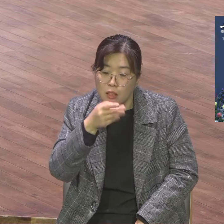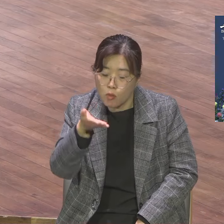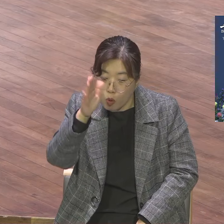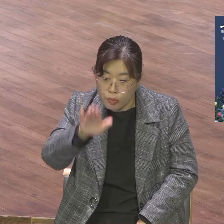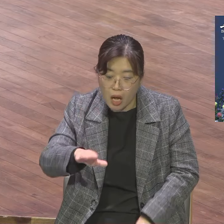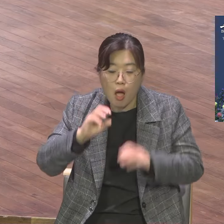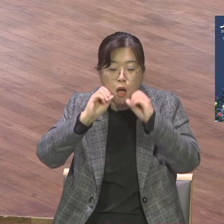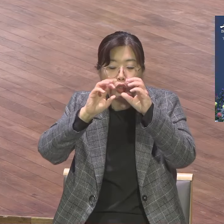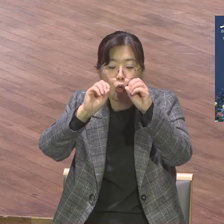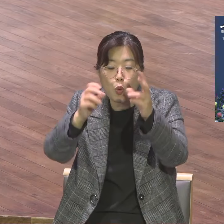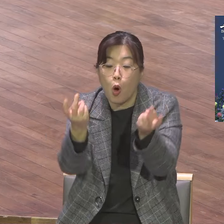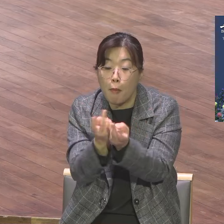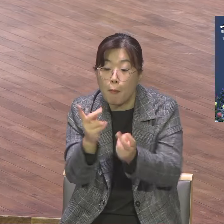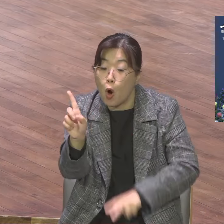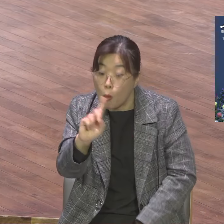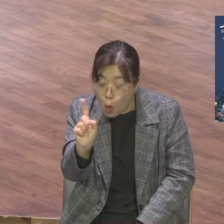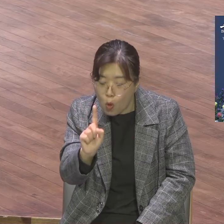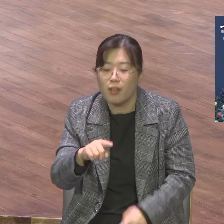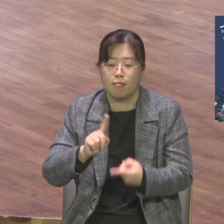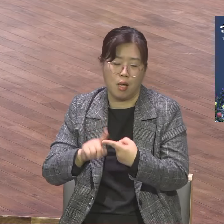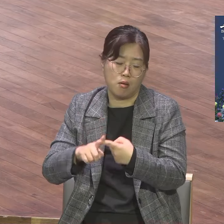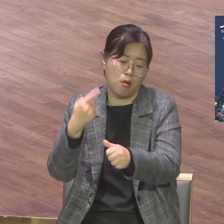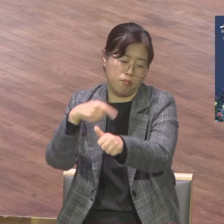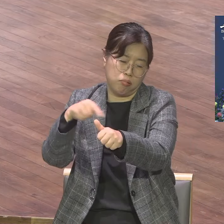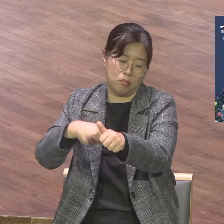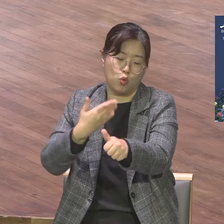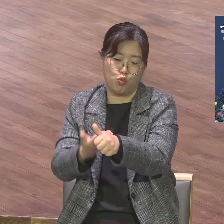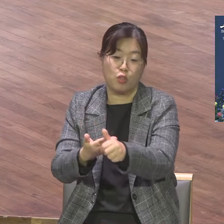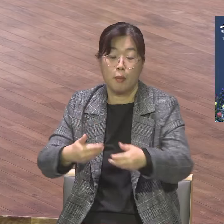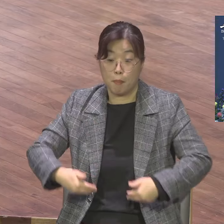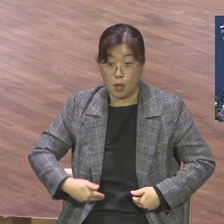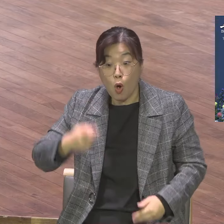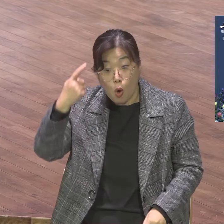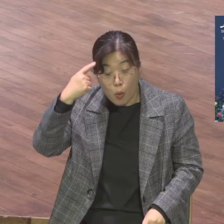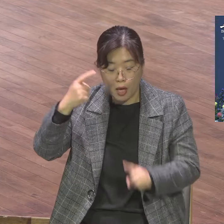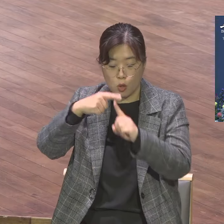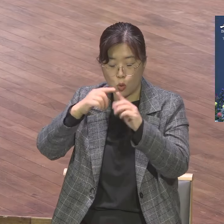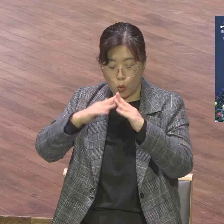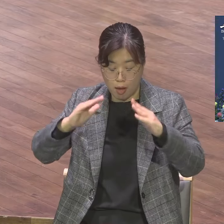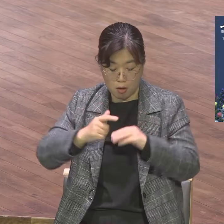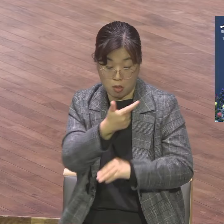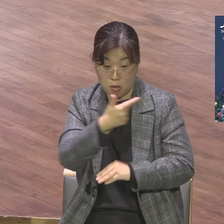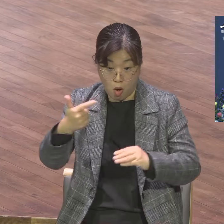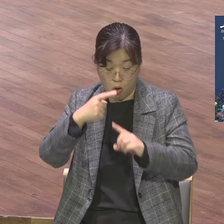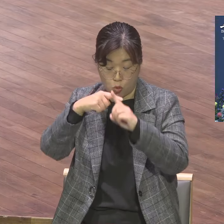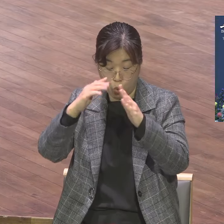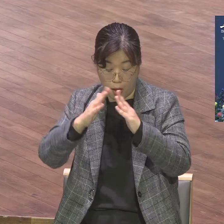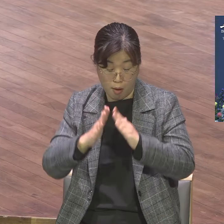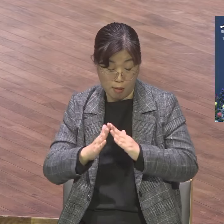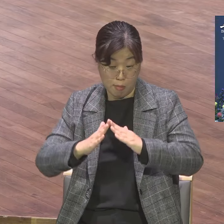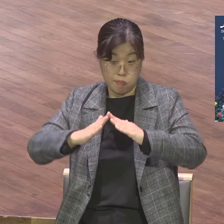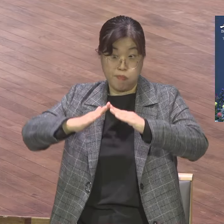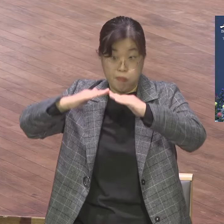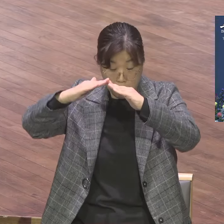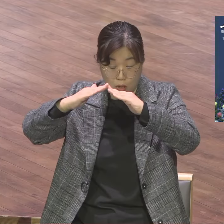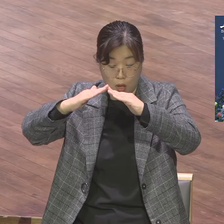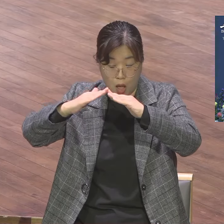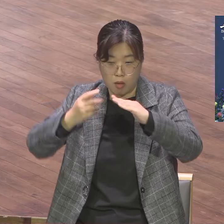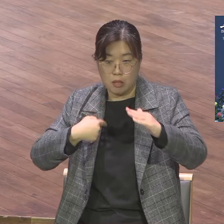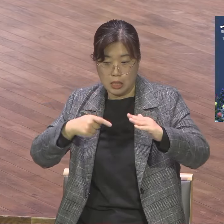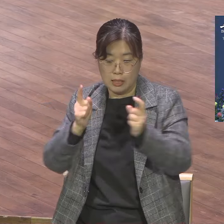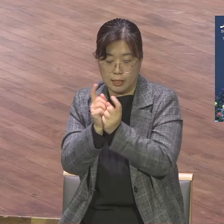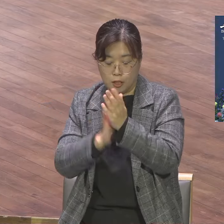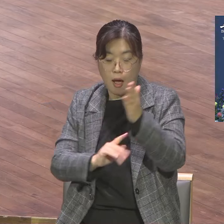그렇게 해야 그 대만 같은 나라 같은데 복음이 빨리 전개됩니다. 현장 뛰는 것도 중요하지만 그 지역 목사, 그래서 우리가 하는